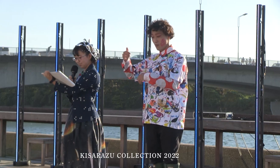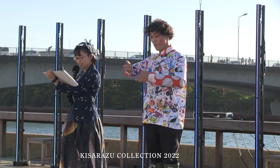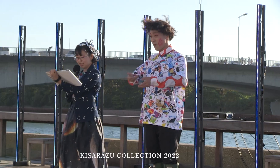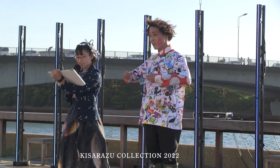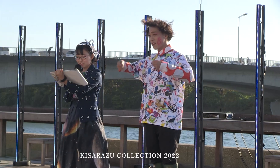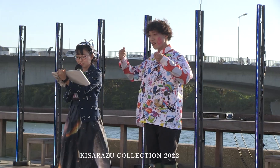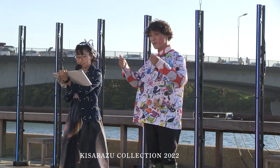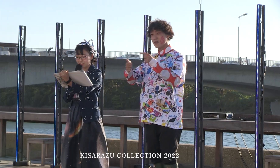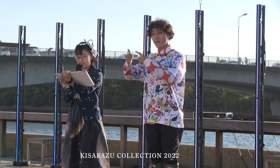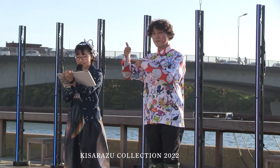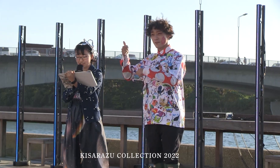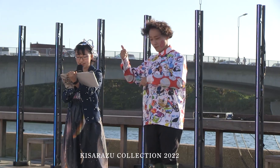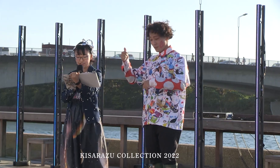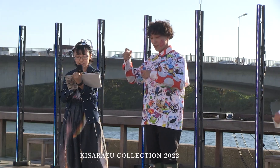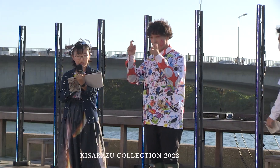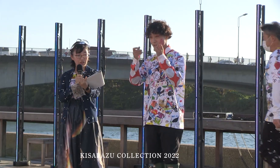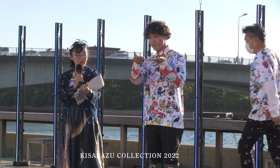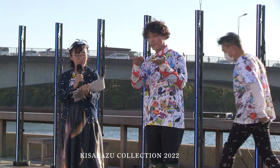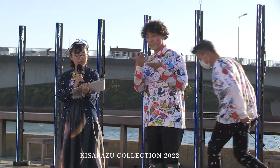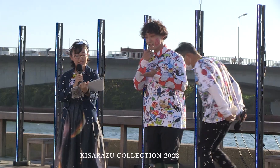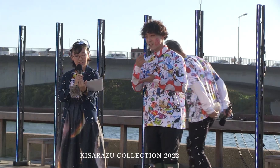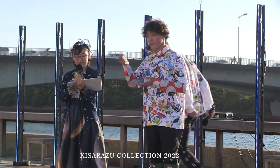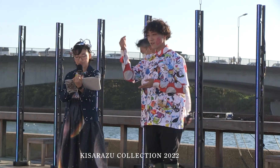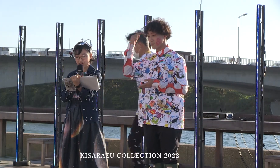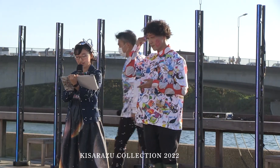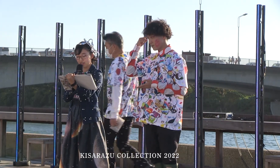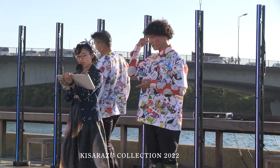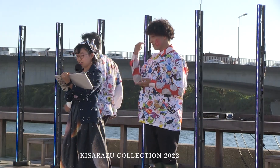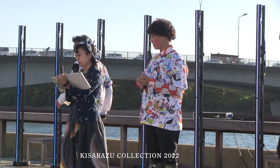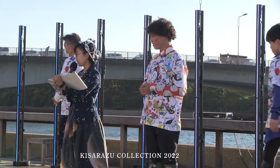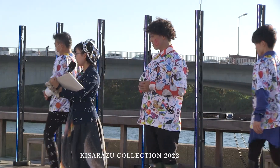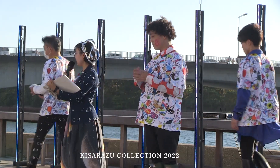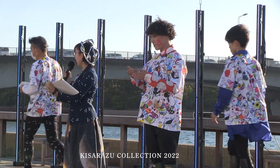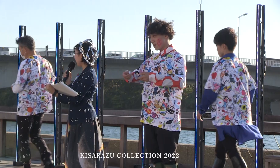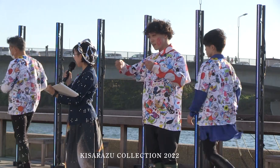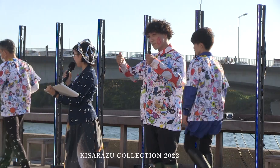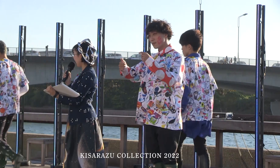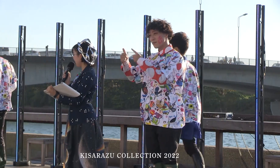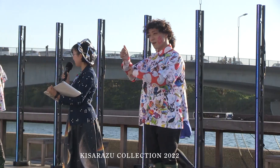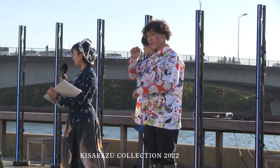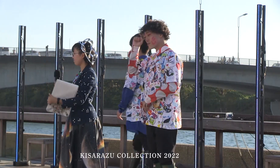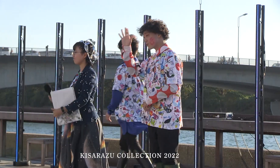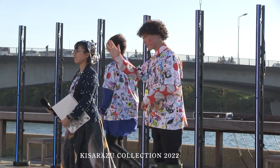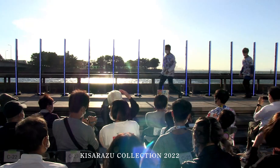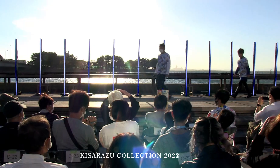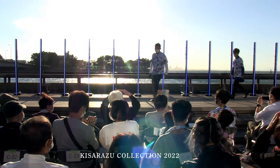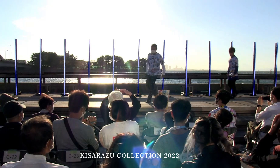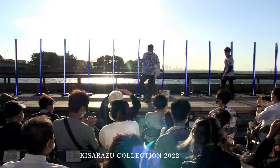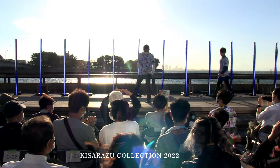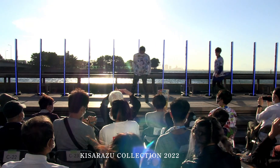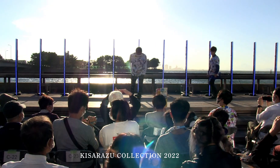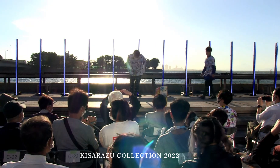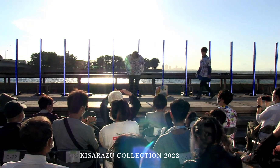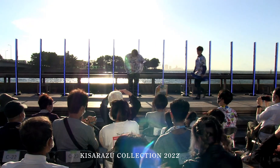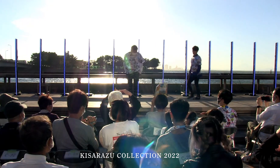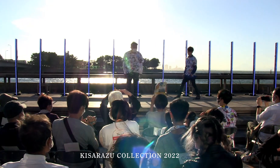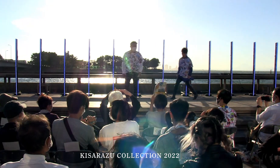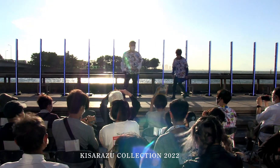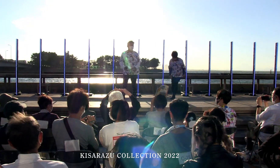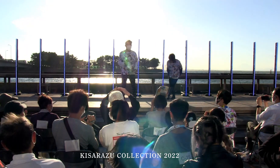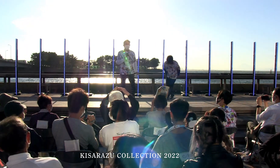。それでは木更津市長渡辺様、よろしくお願いいたします。